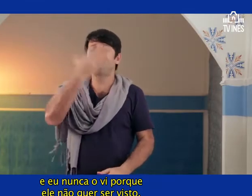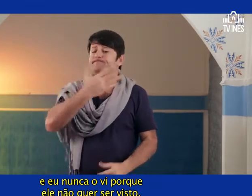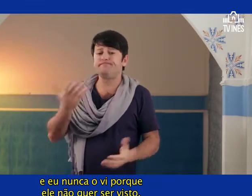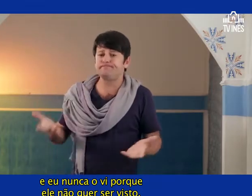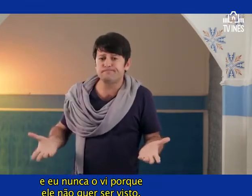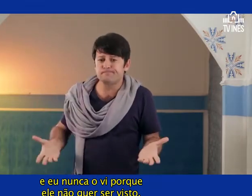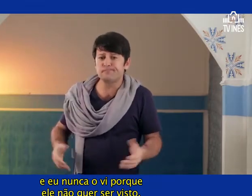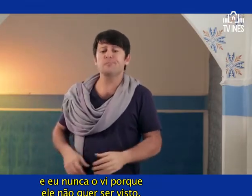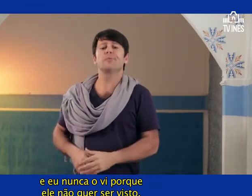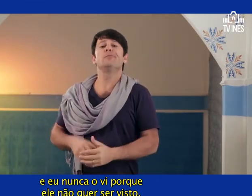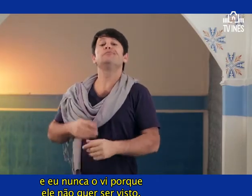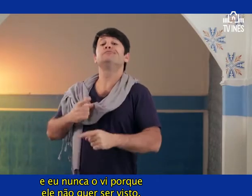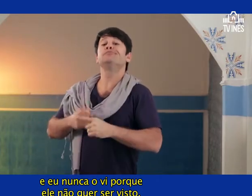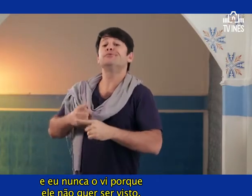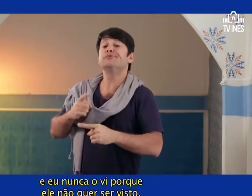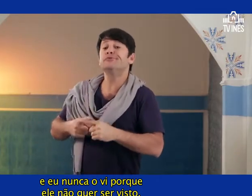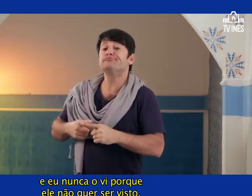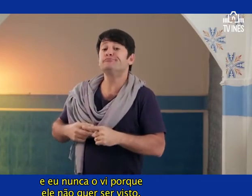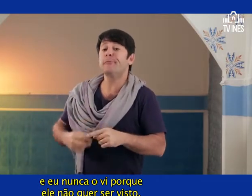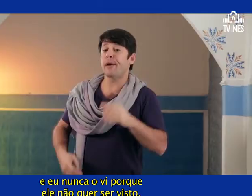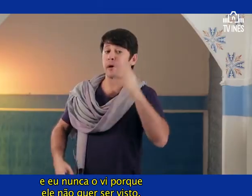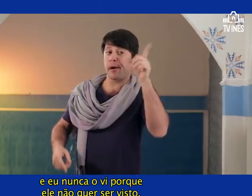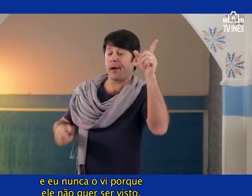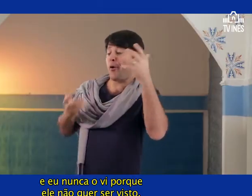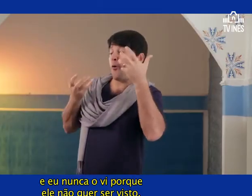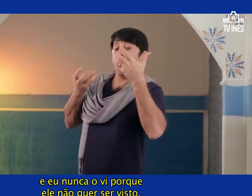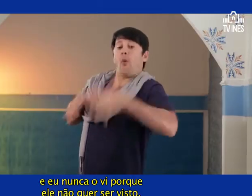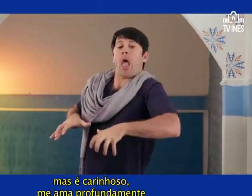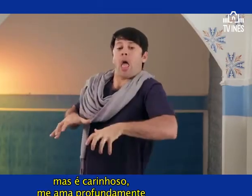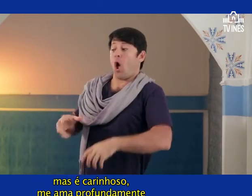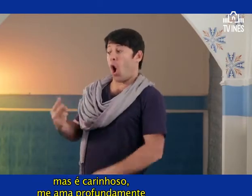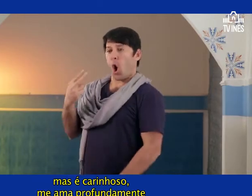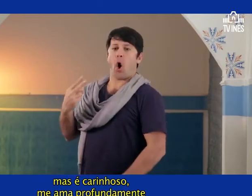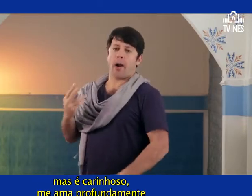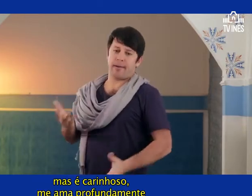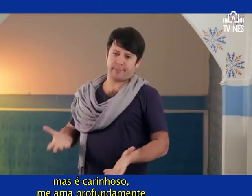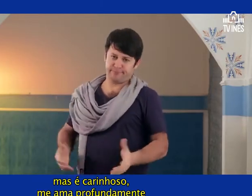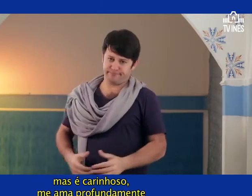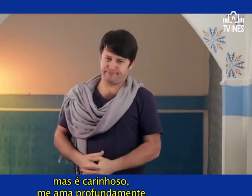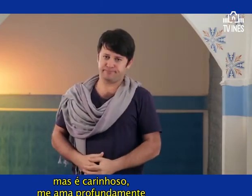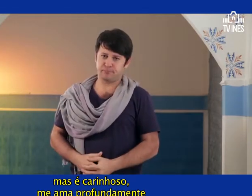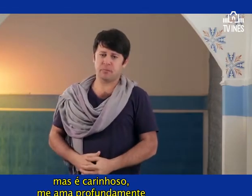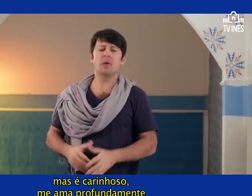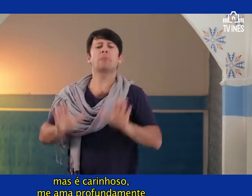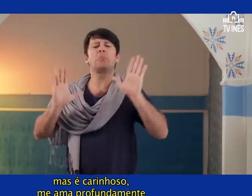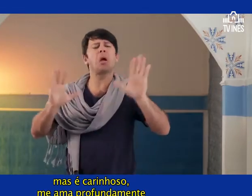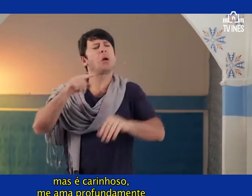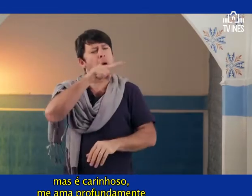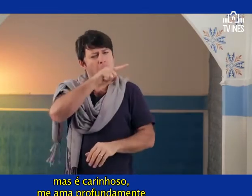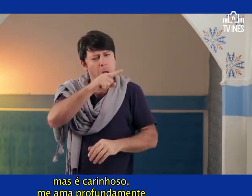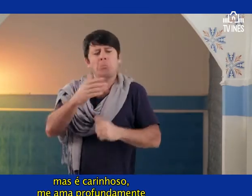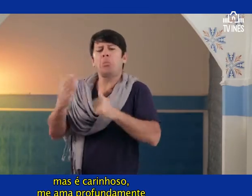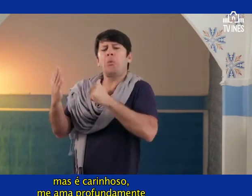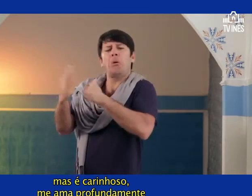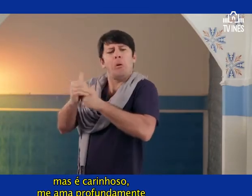o vi, porque ele não quer ser visto. Mas é carinhoso, me ama profundamente